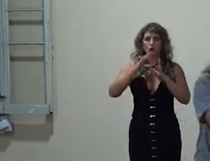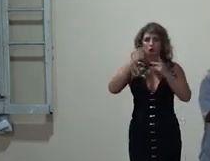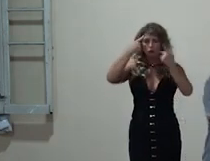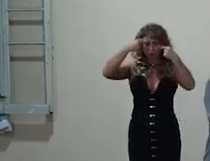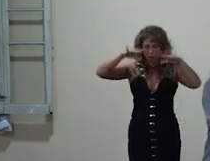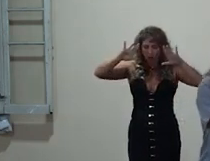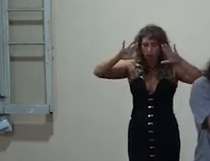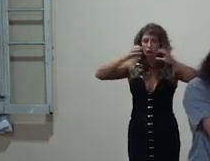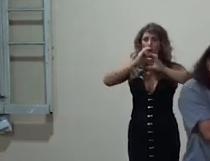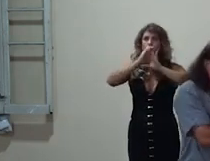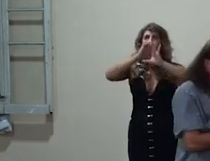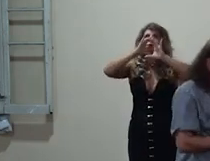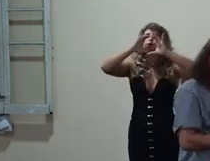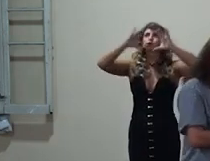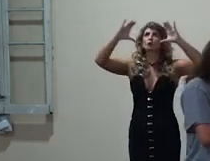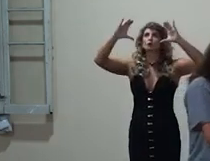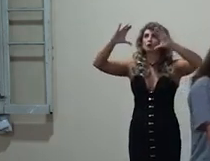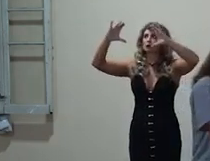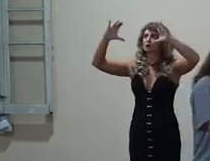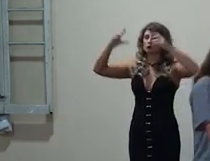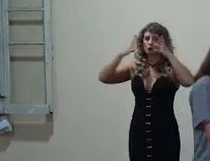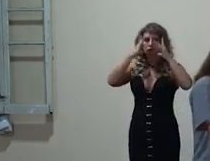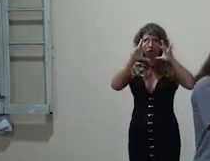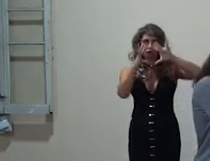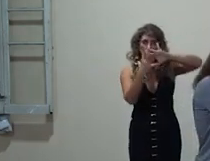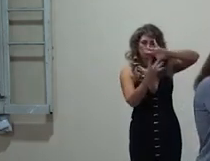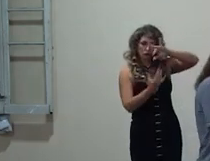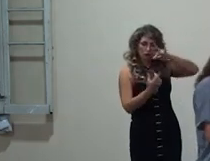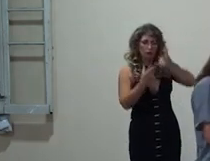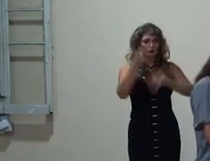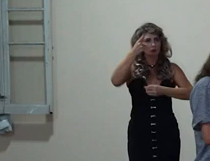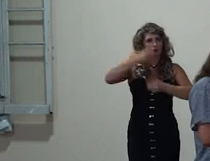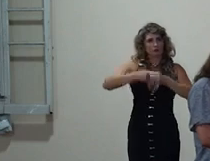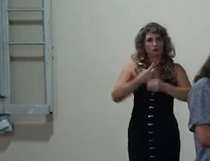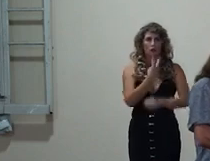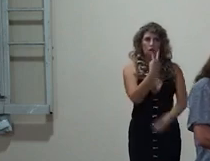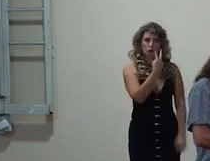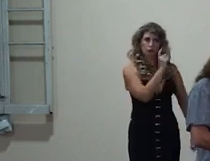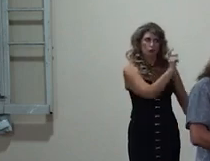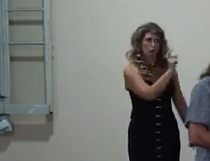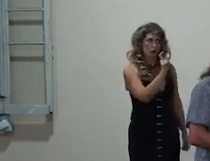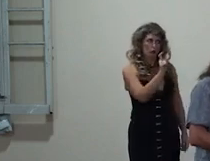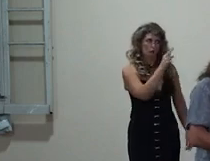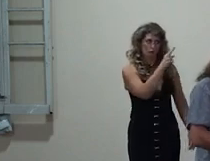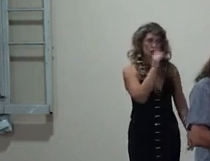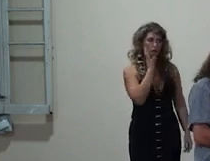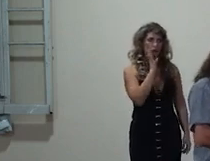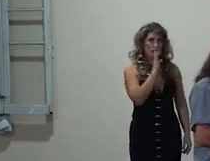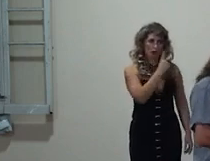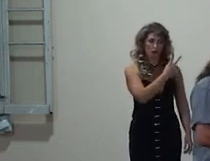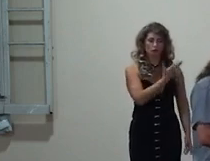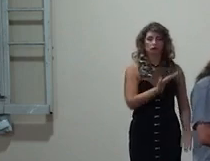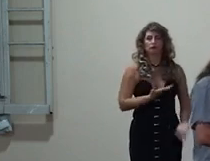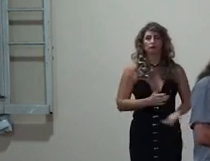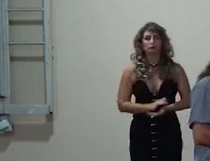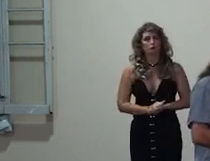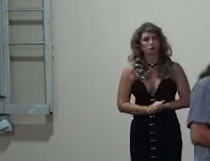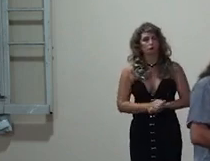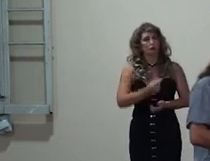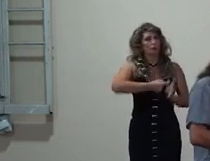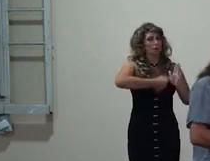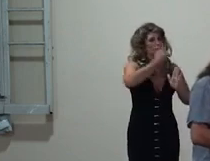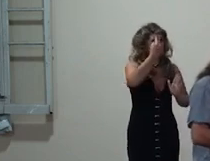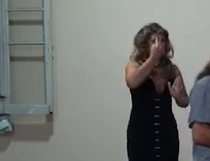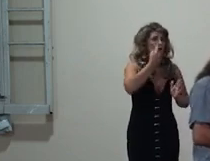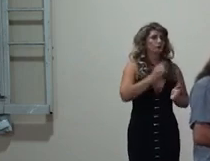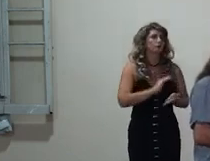cidade. E vou falar duas palavrinhas para você, duas coisas bem legais. Primeira